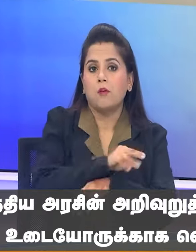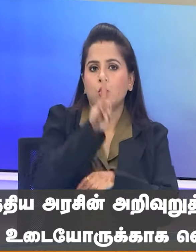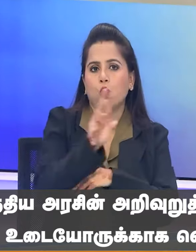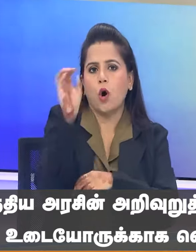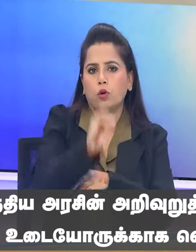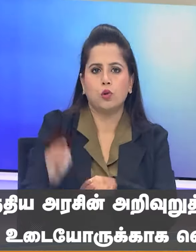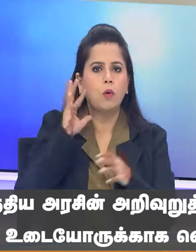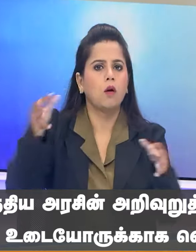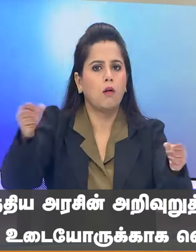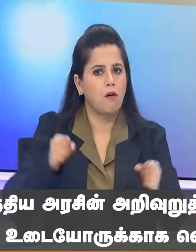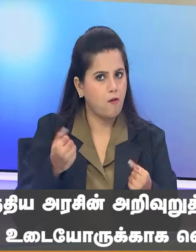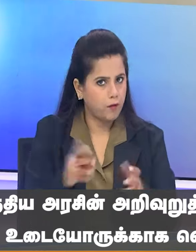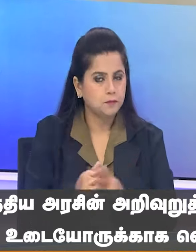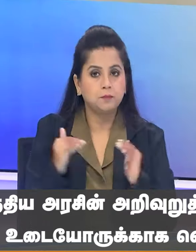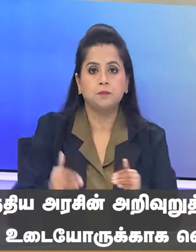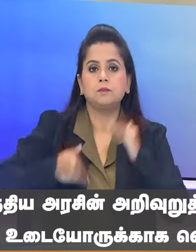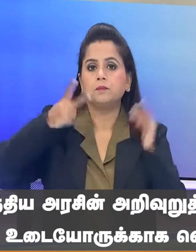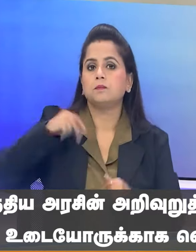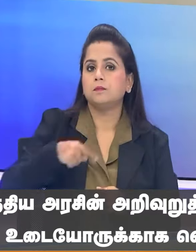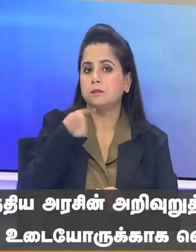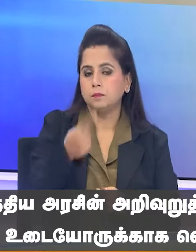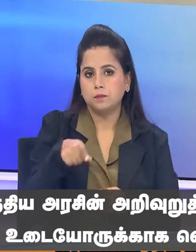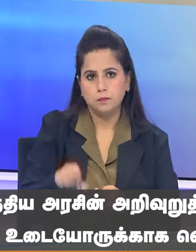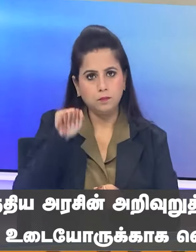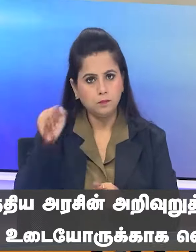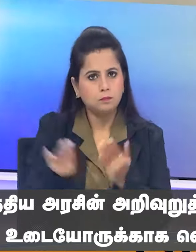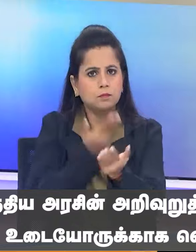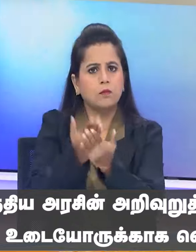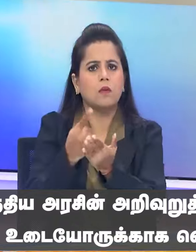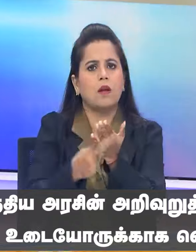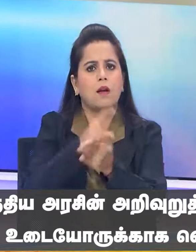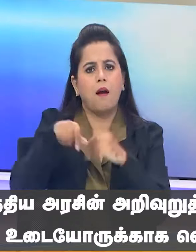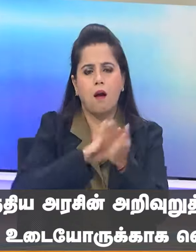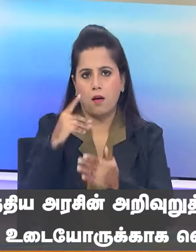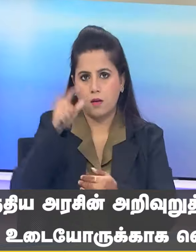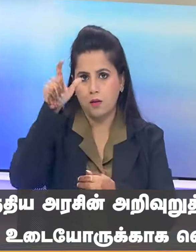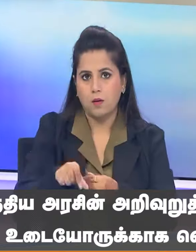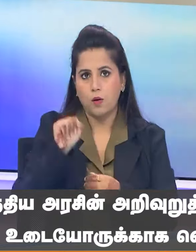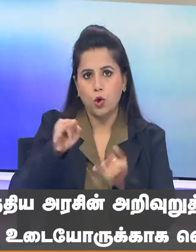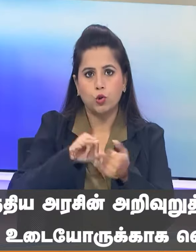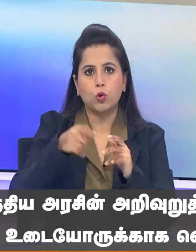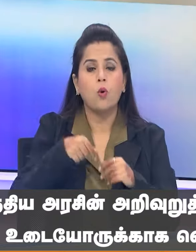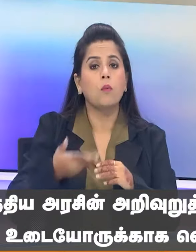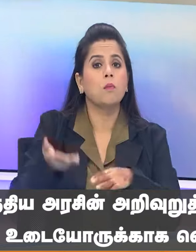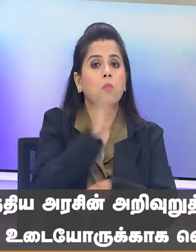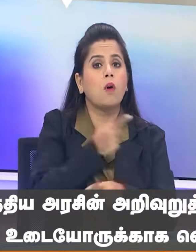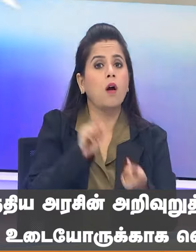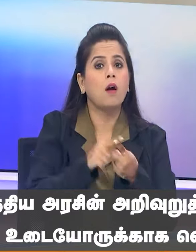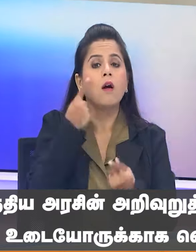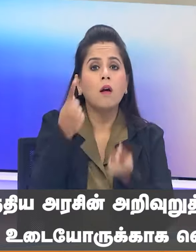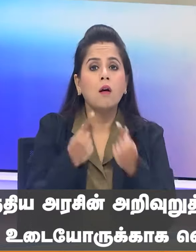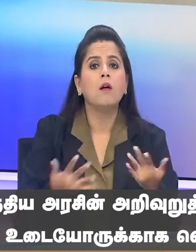अक्टूबर को सुनवाई हुई थी जिसमें हाई कोर्ट ने याचिका राखे सिंह के अधिवक्ता सौरभ तिवारी को पर्फ में हुए सर्वे की